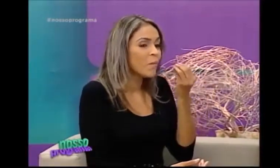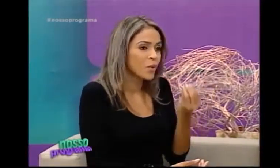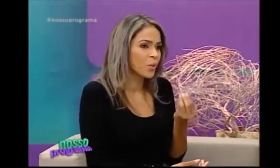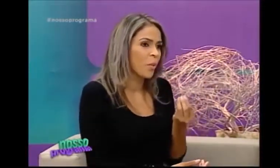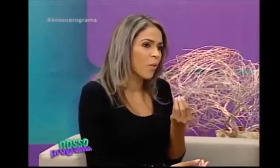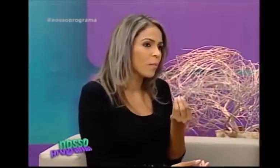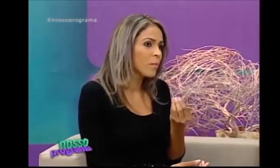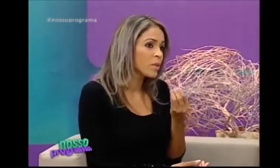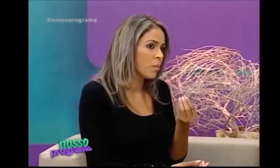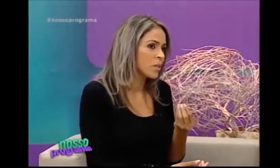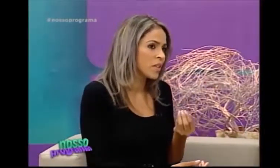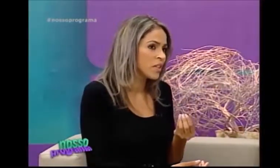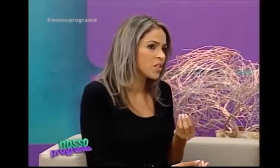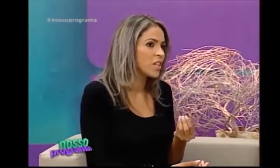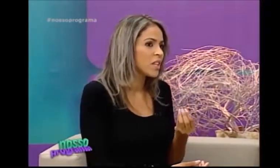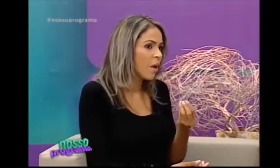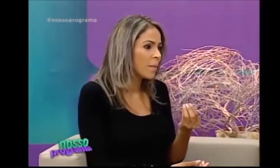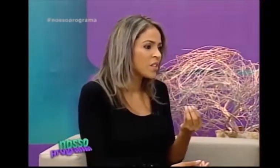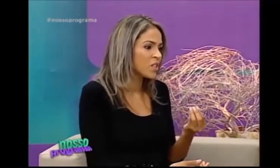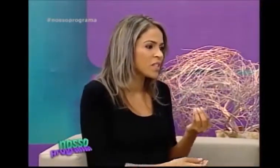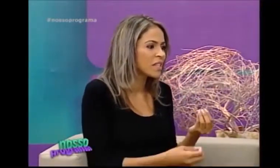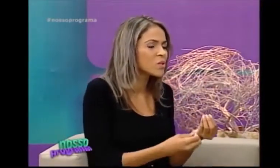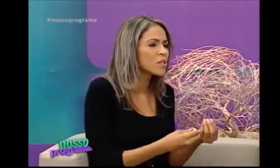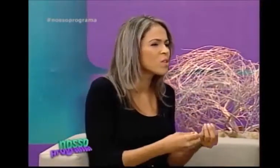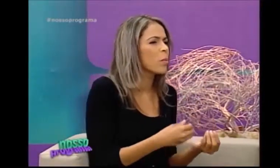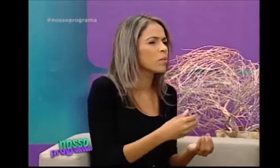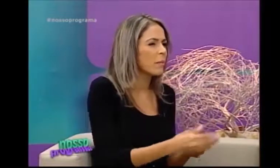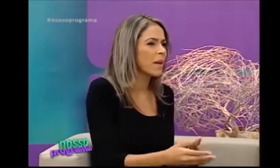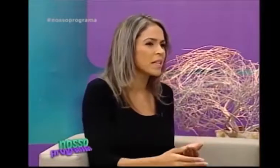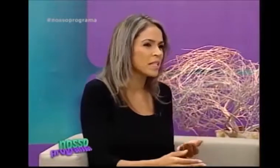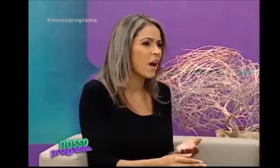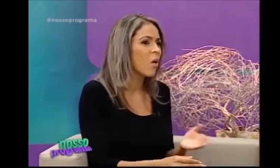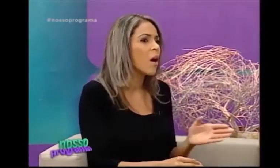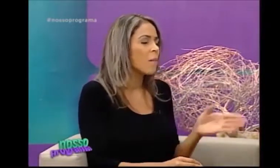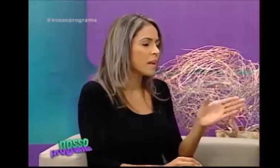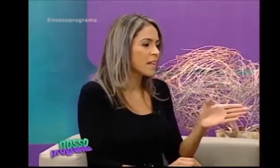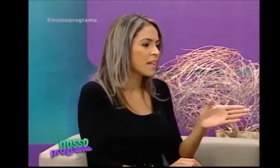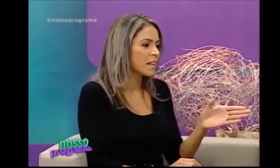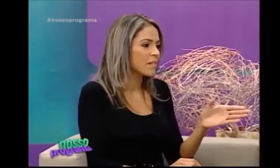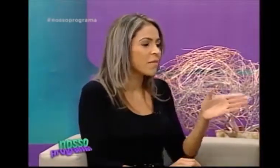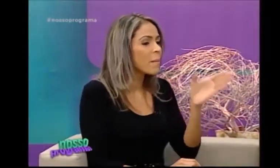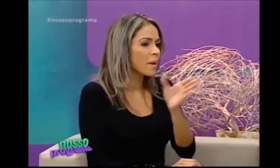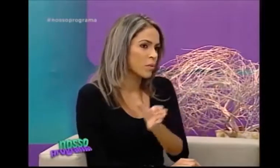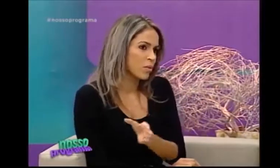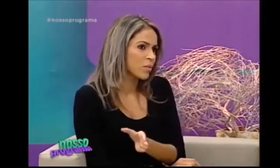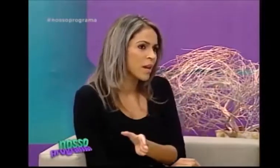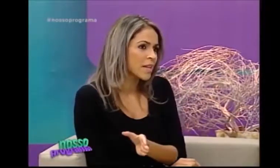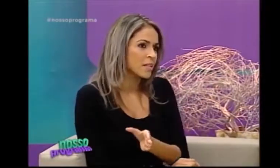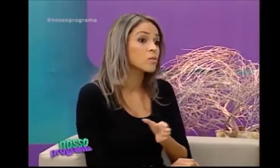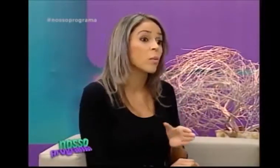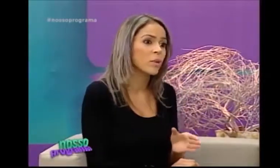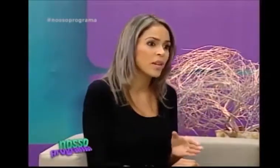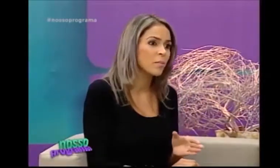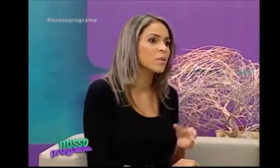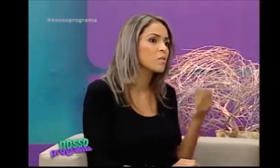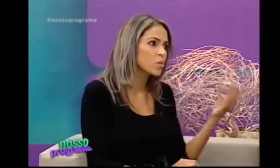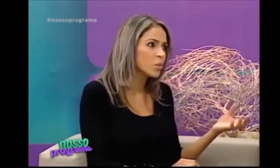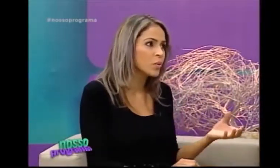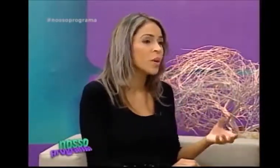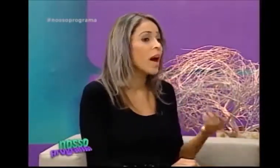muito boa, muito importante e que realmente que isso seja o pontapé inicial para que vá para outros lugares, não só para o Enem, porque o surdo,